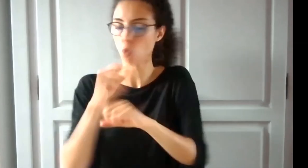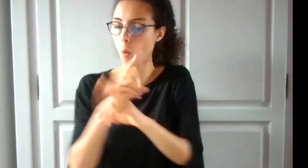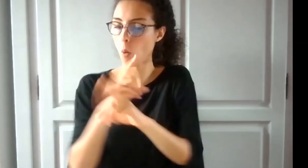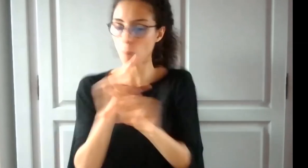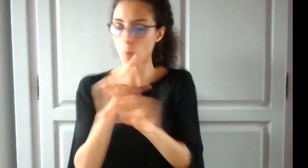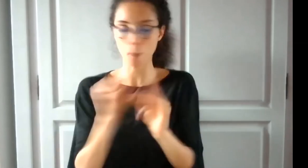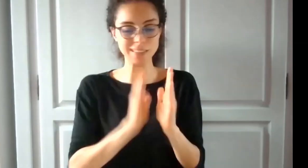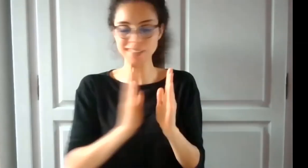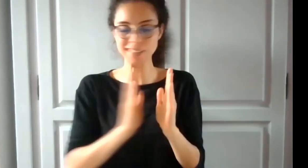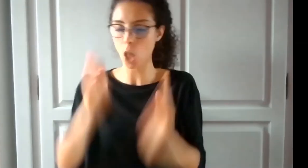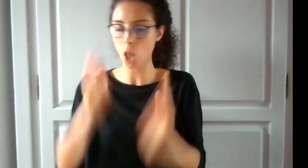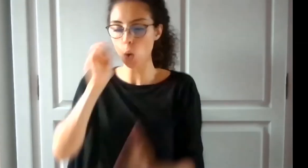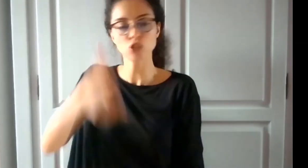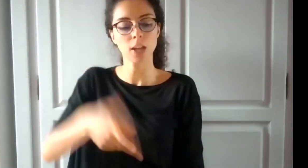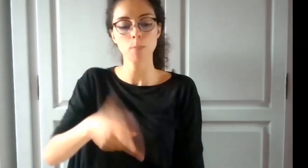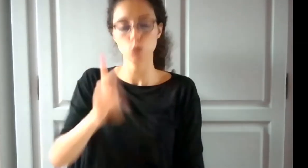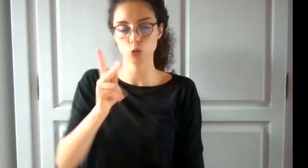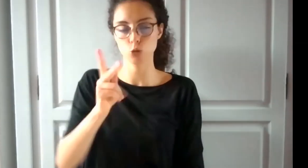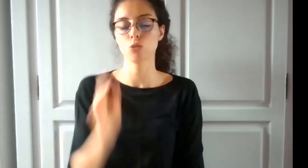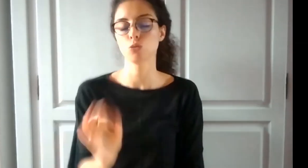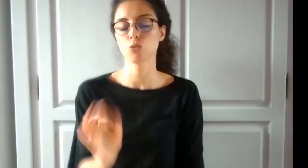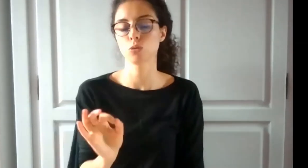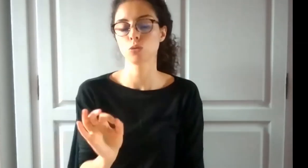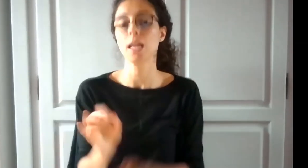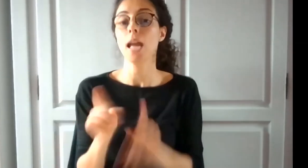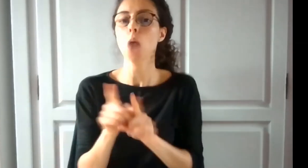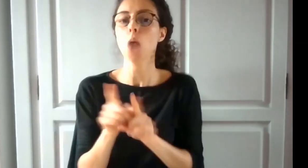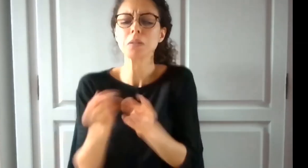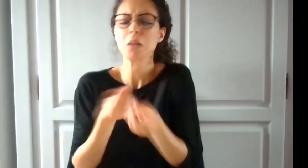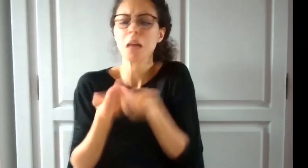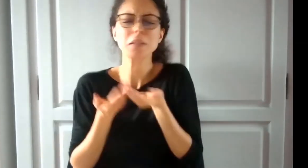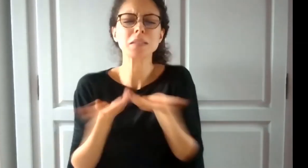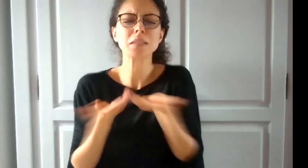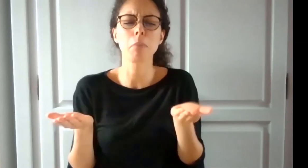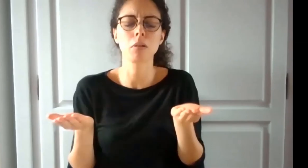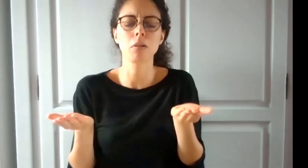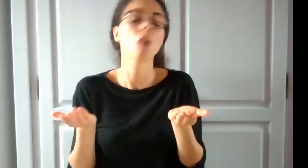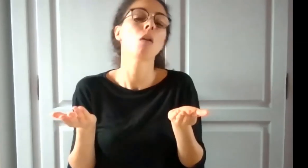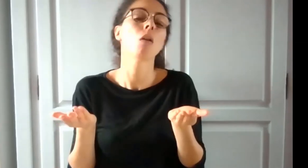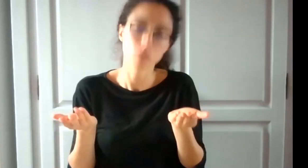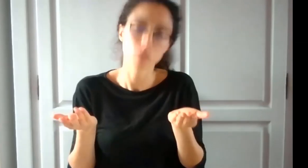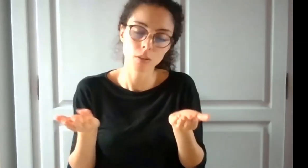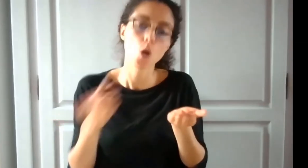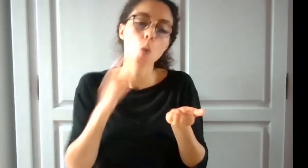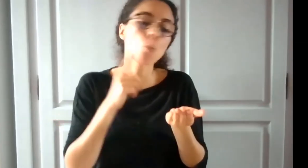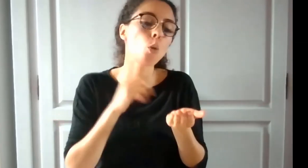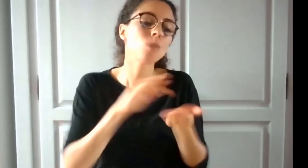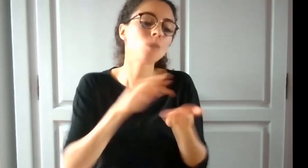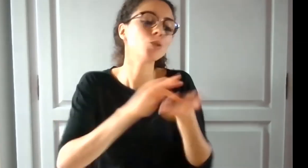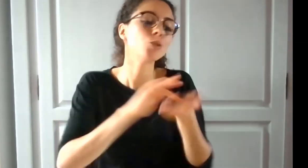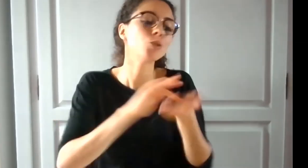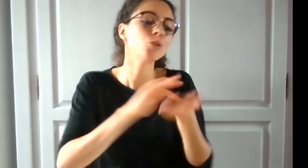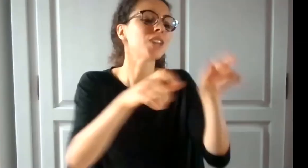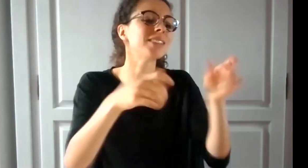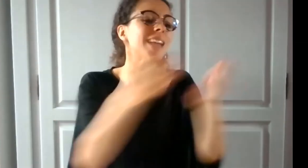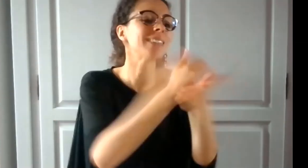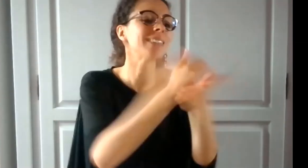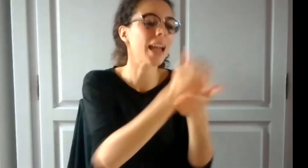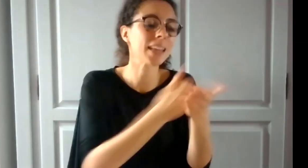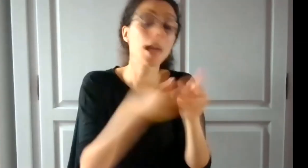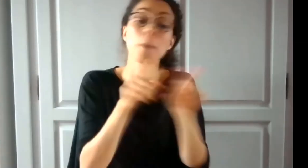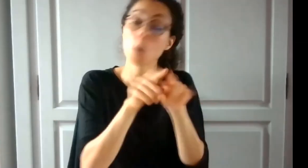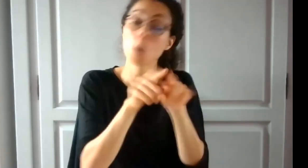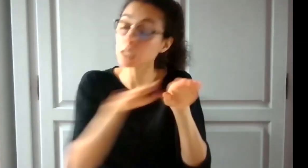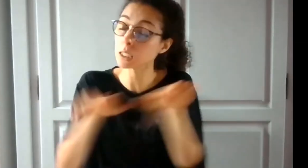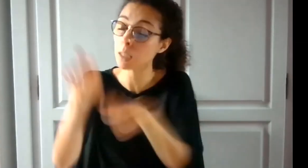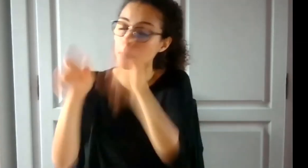plus pertinente et qui soit simplifiée. Alors, ça va être vrai pour tous les salariés, mais ça a une résonance particulière pour